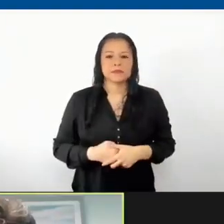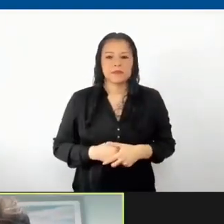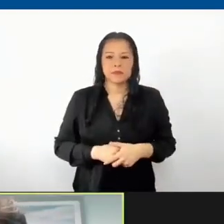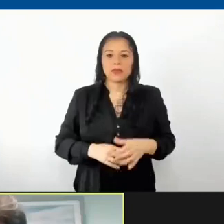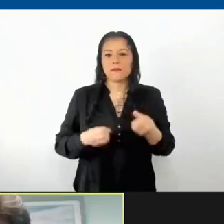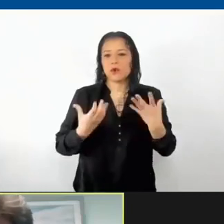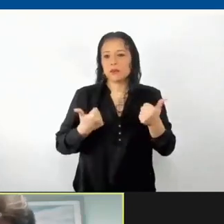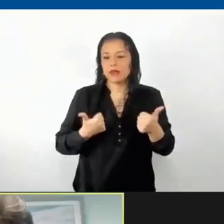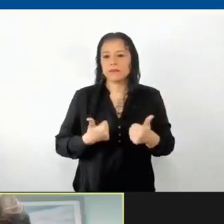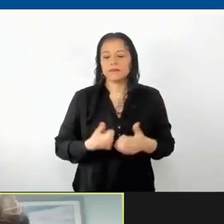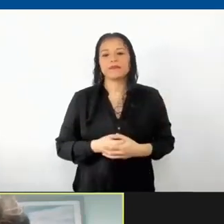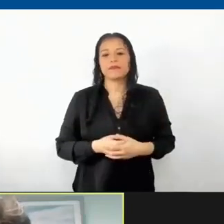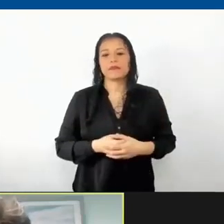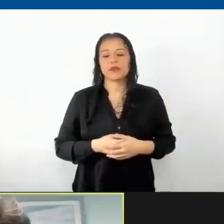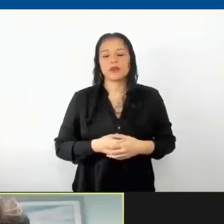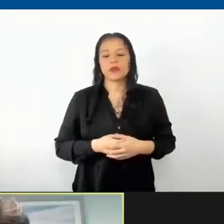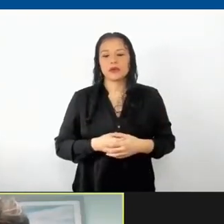Bien. Eh,